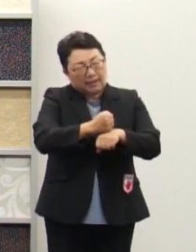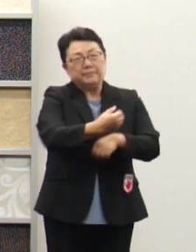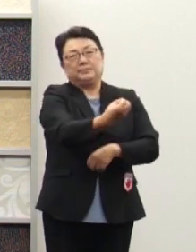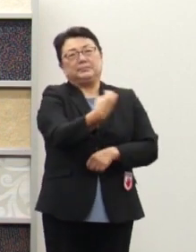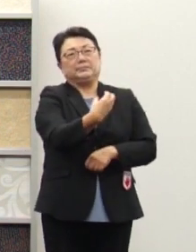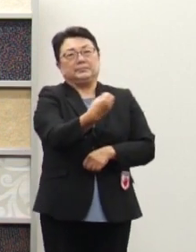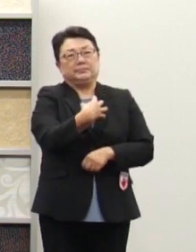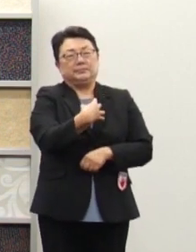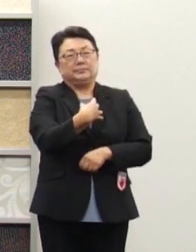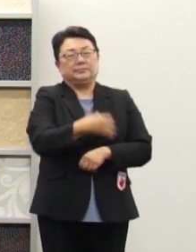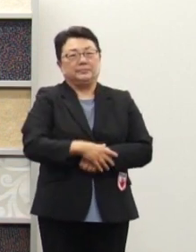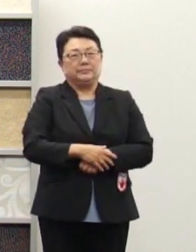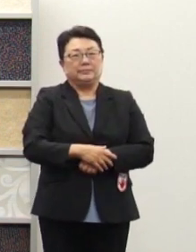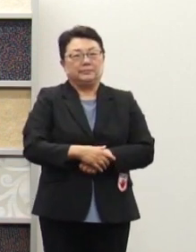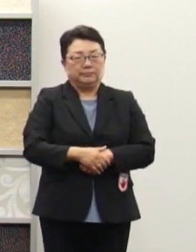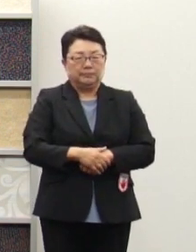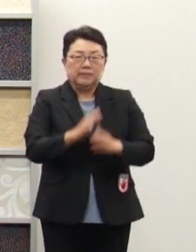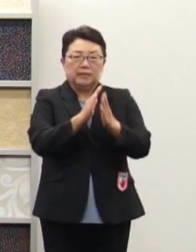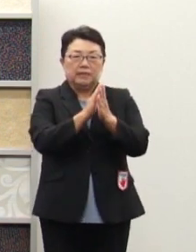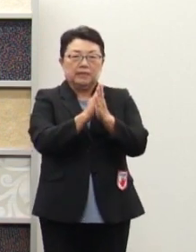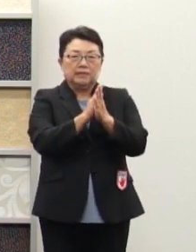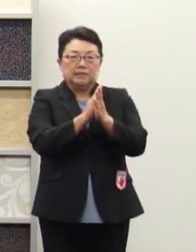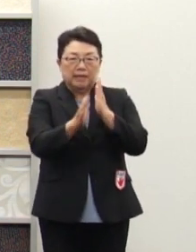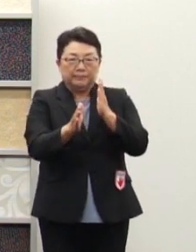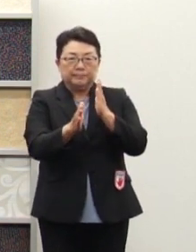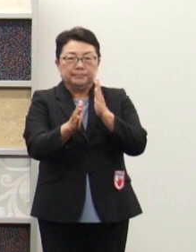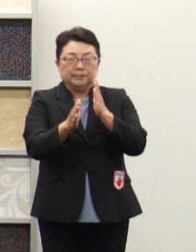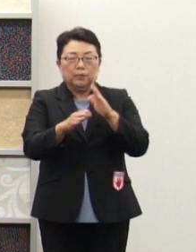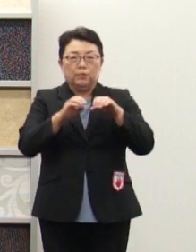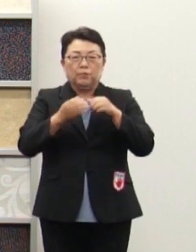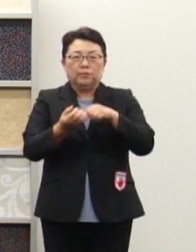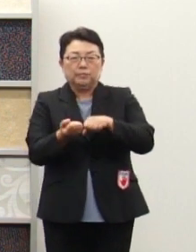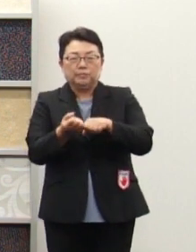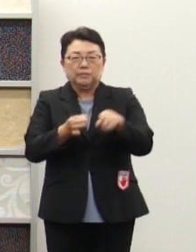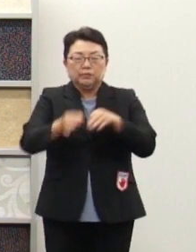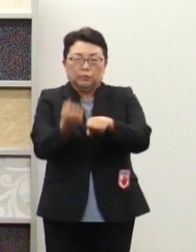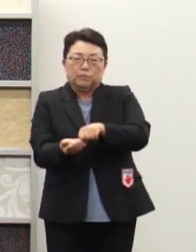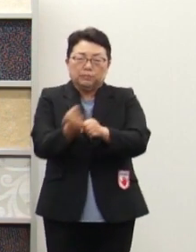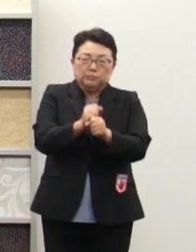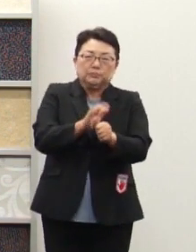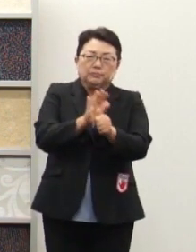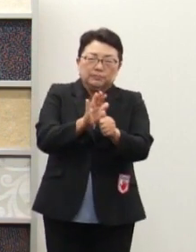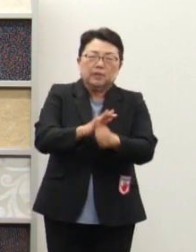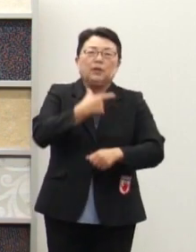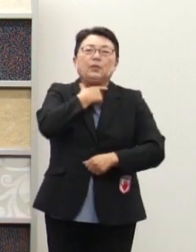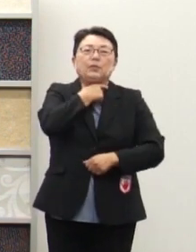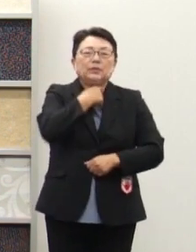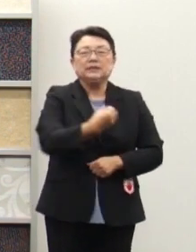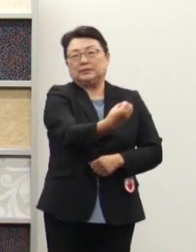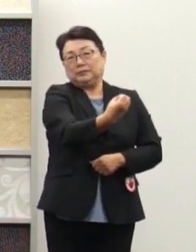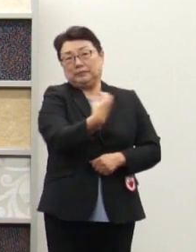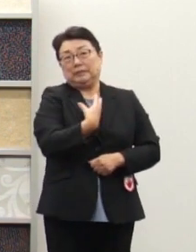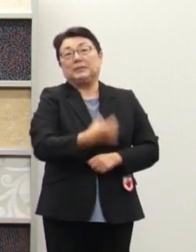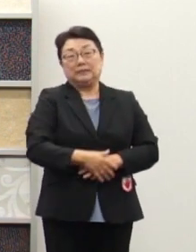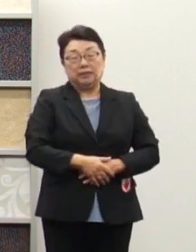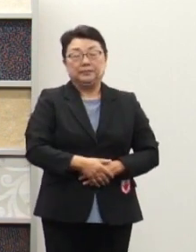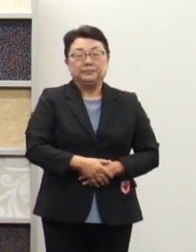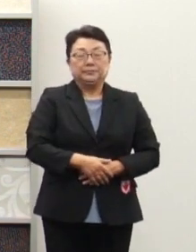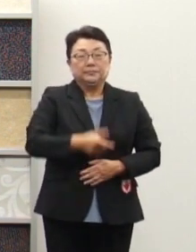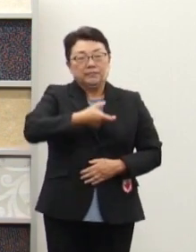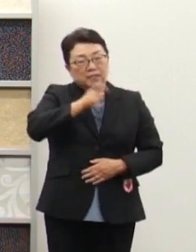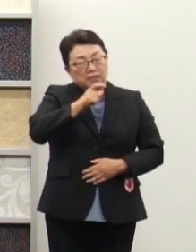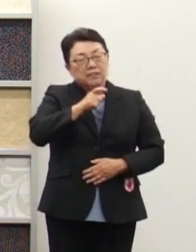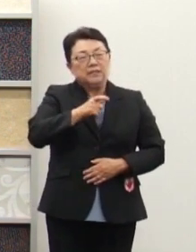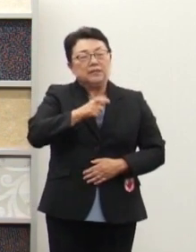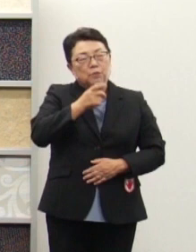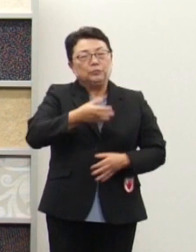に、県による消費喚起策を切望する声をお寄せになりました。飲食業の